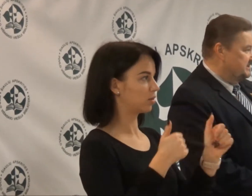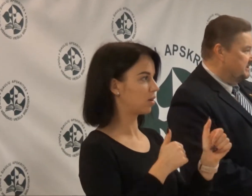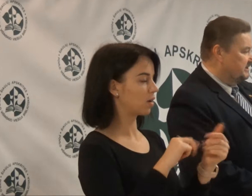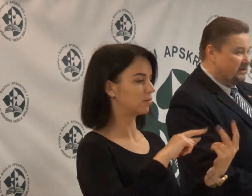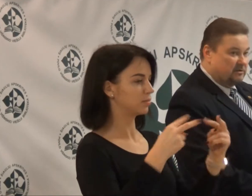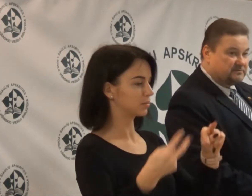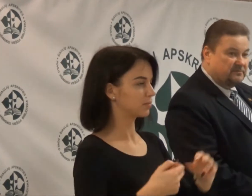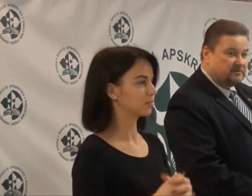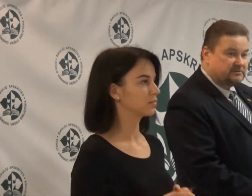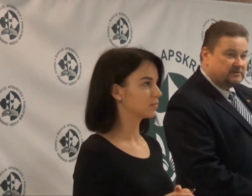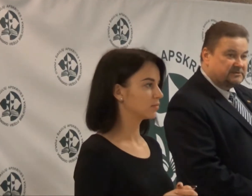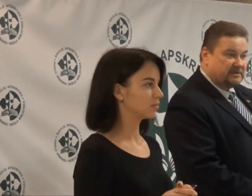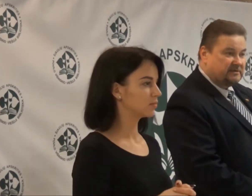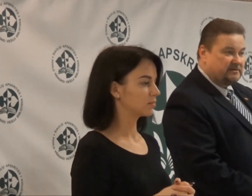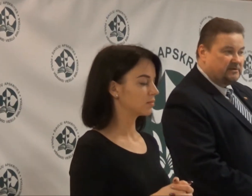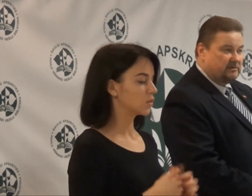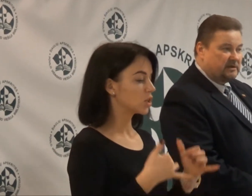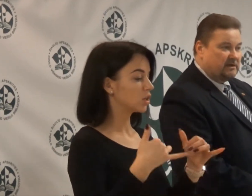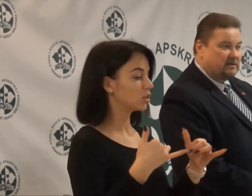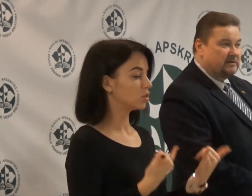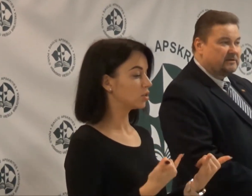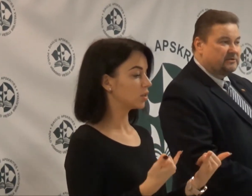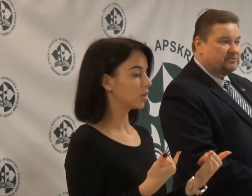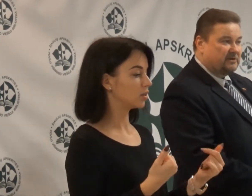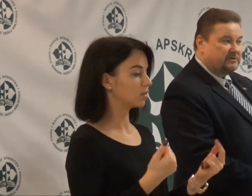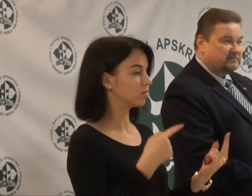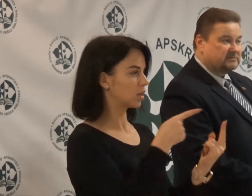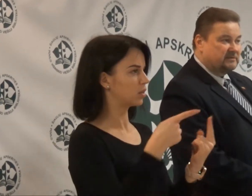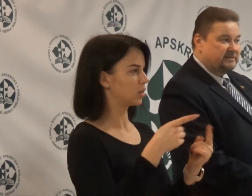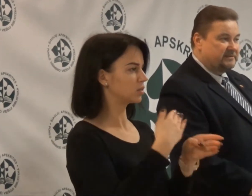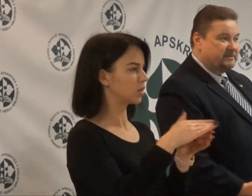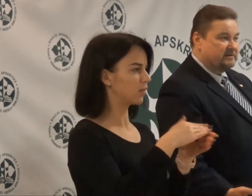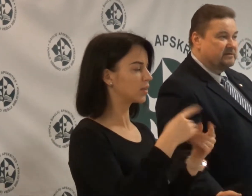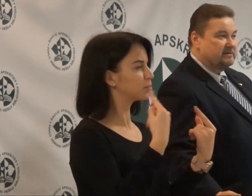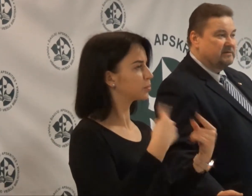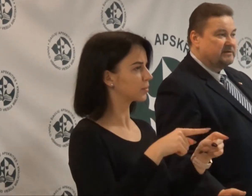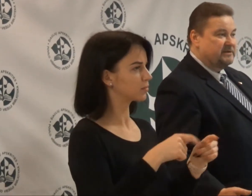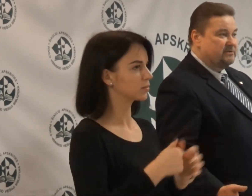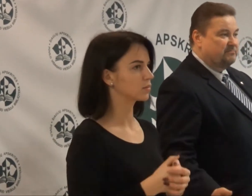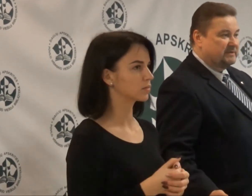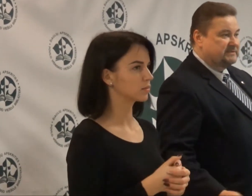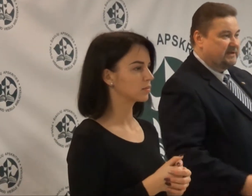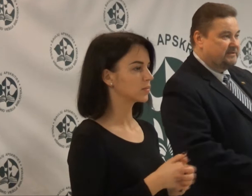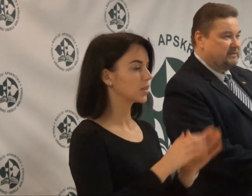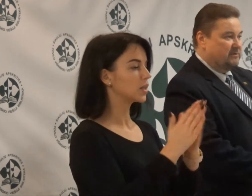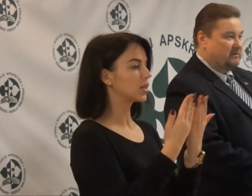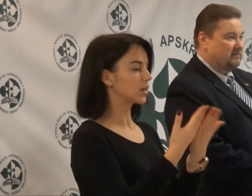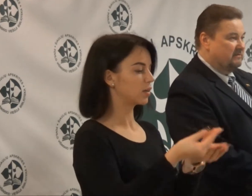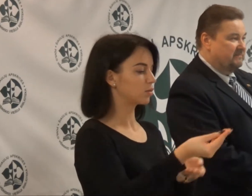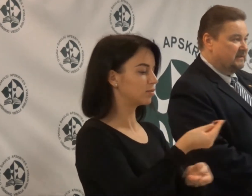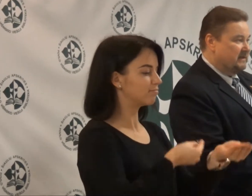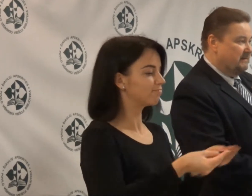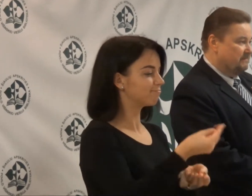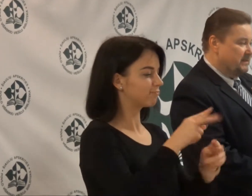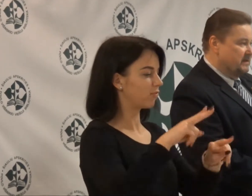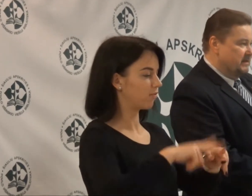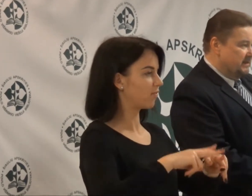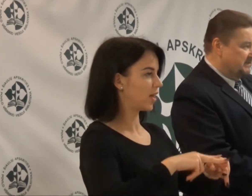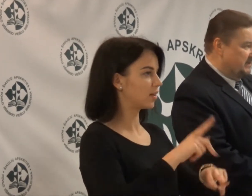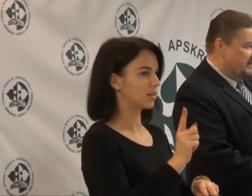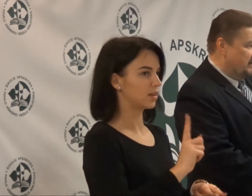Ir neatsitiktinai jos funkcijos šiandien jau yra kitokios, ne tik knygų pasikeitimo